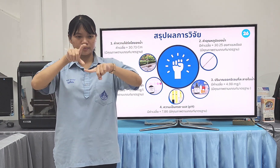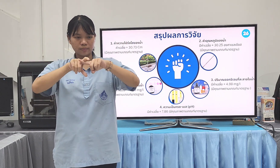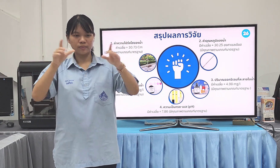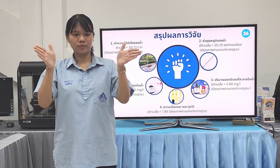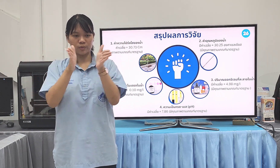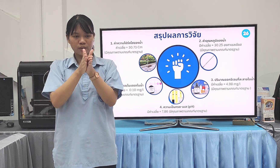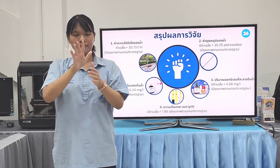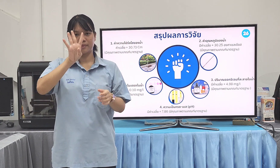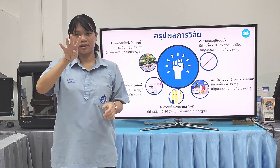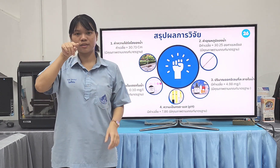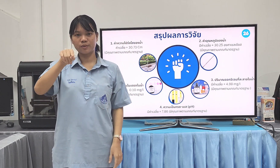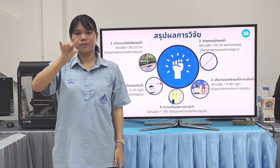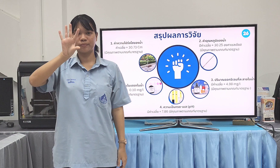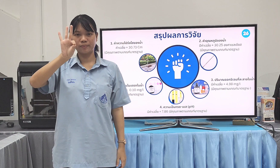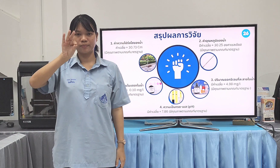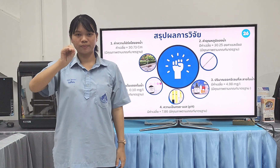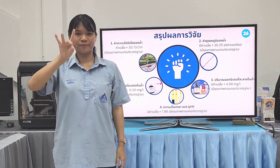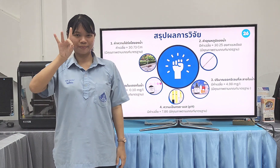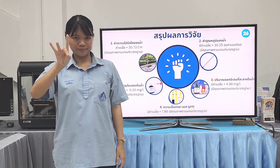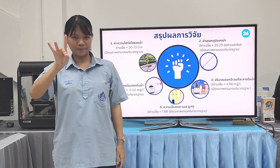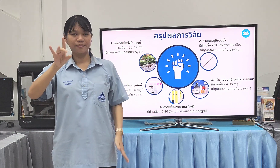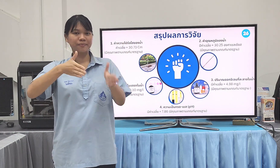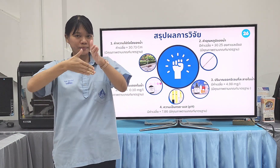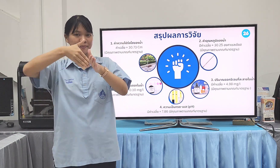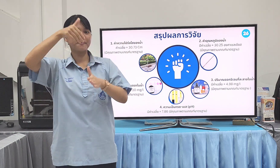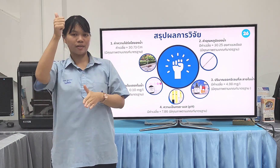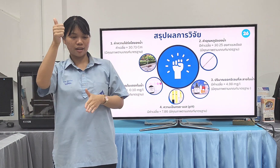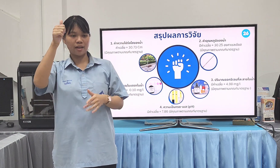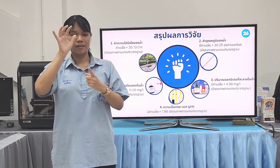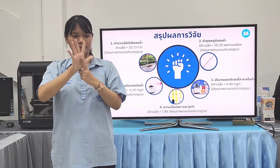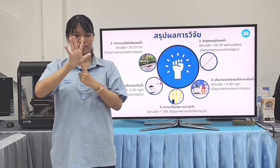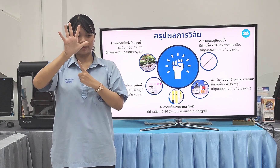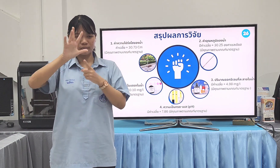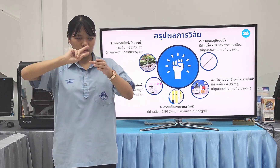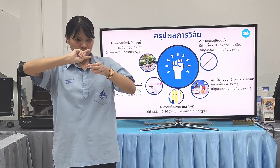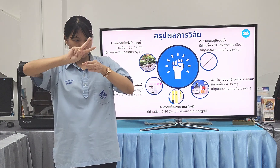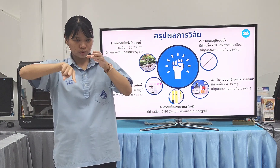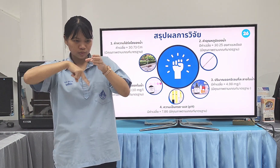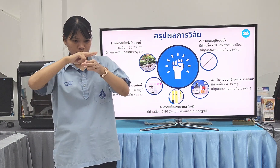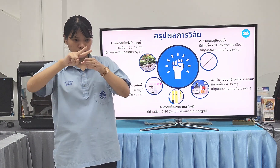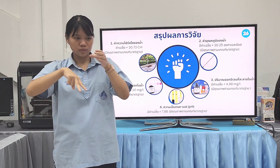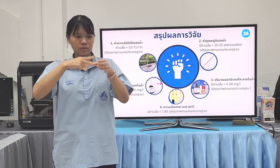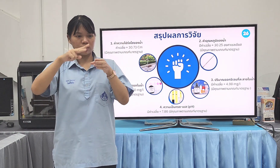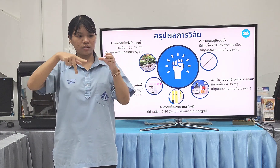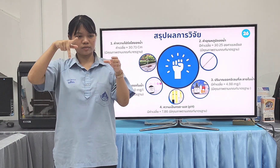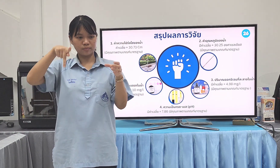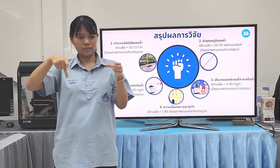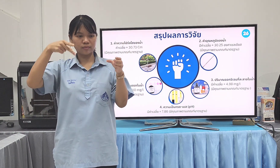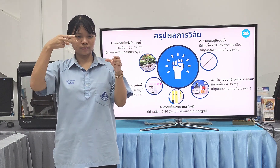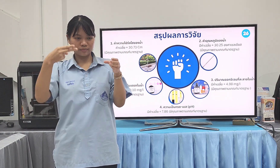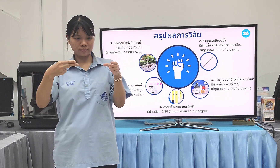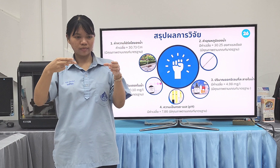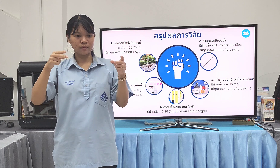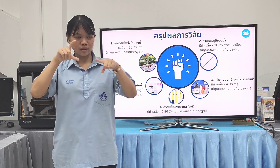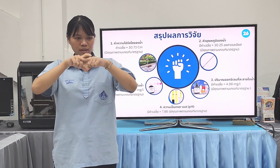ละลายในน้ำมีค่าเฉลี่ย 4.98มกรต่อลิตร 4ความเป็นกรดเป็นเบสมีค่า